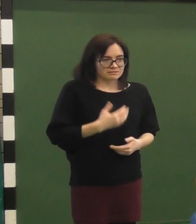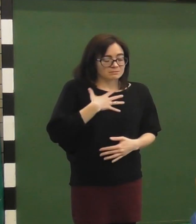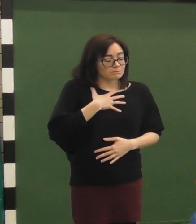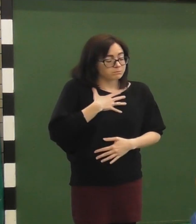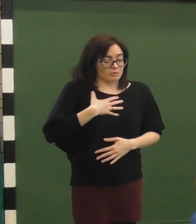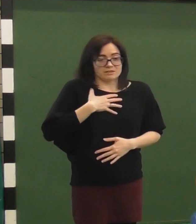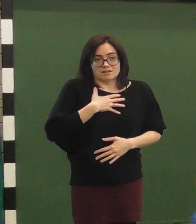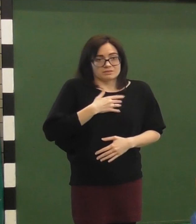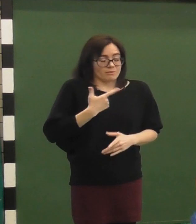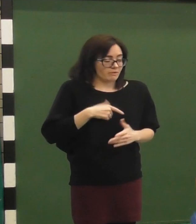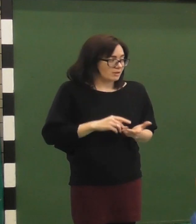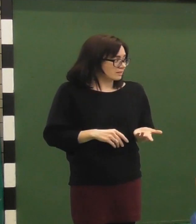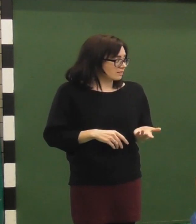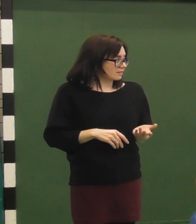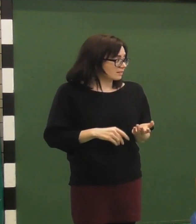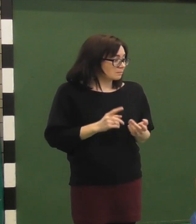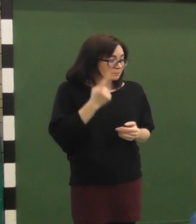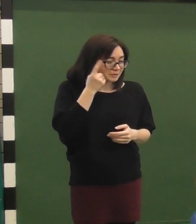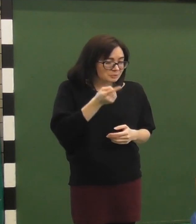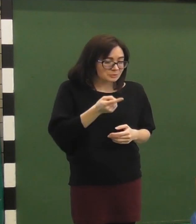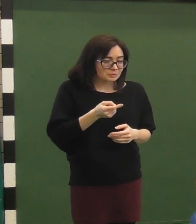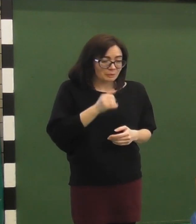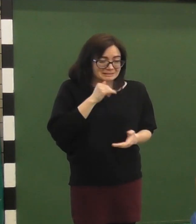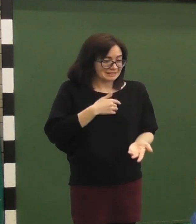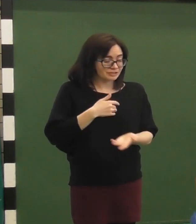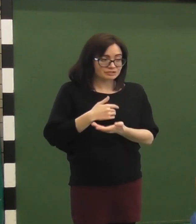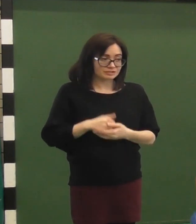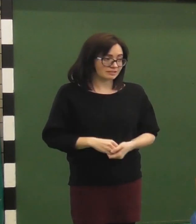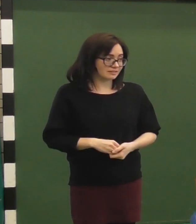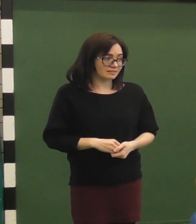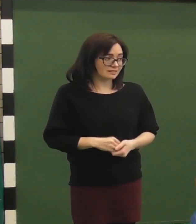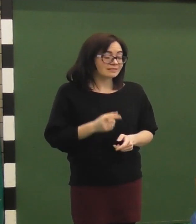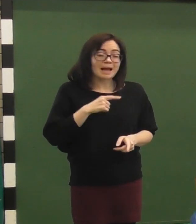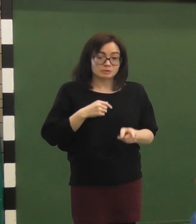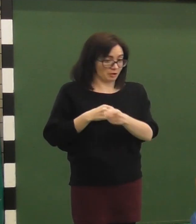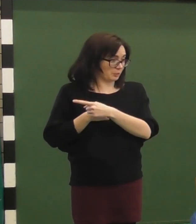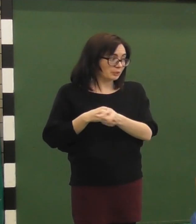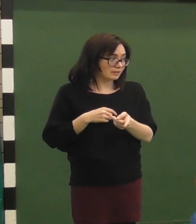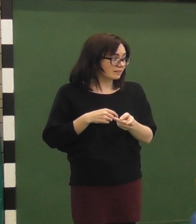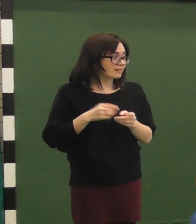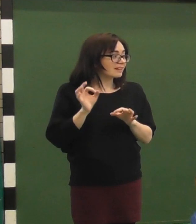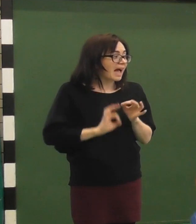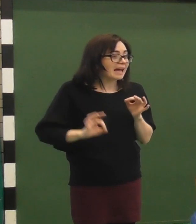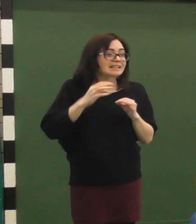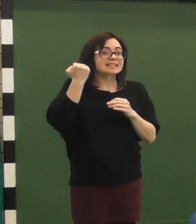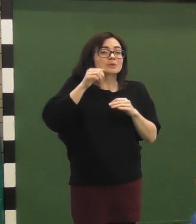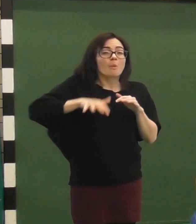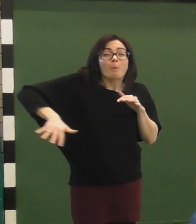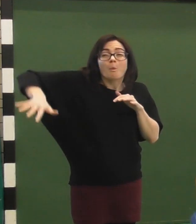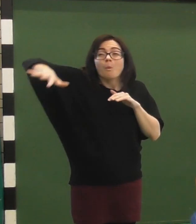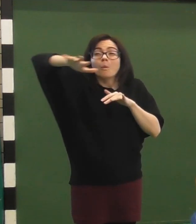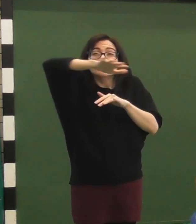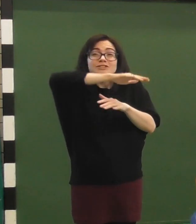rémes dolog volt, amikor megtudtuk, hogy nincsenek. És nem csak ő, hanem az egész Bosznia közül